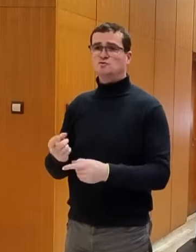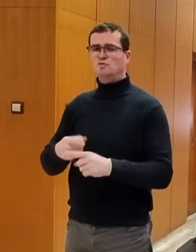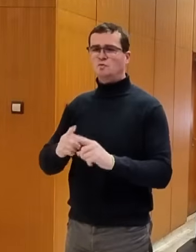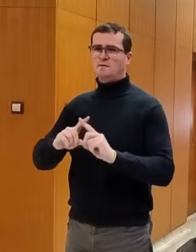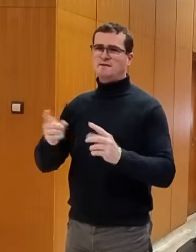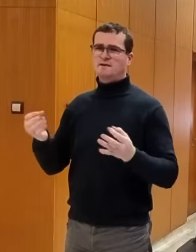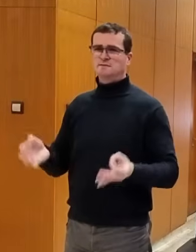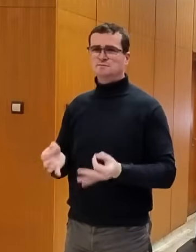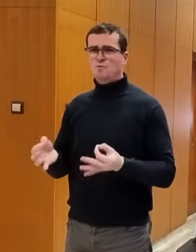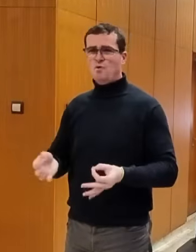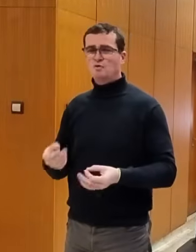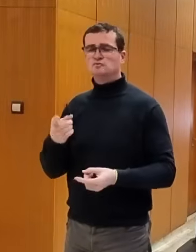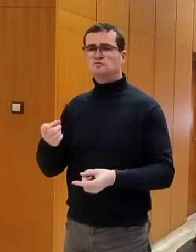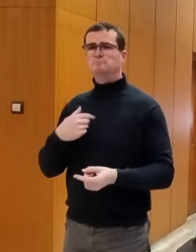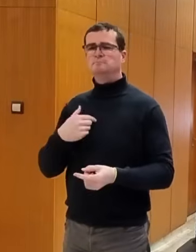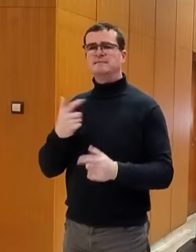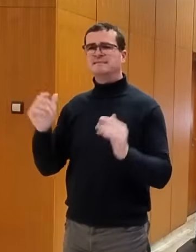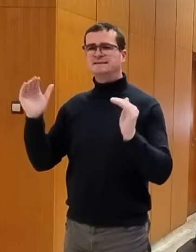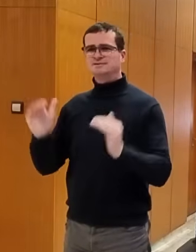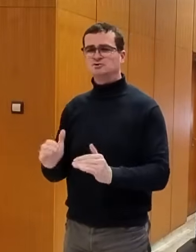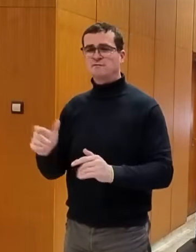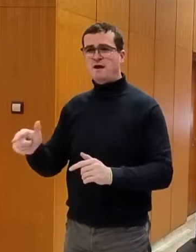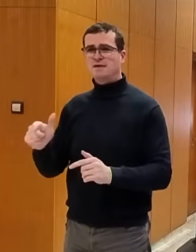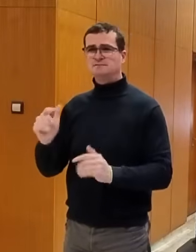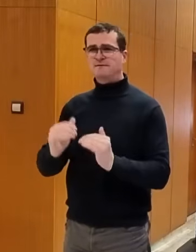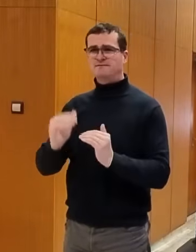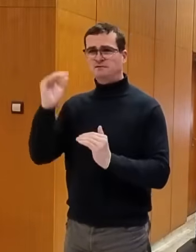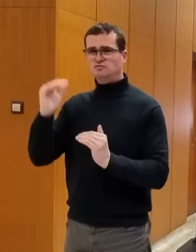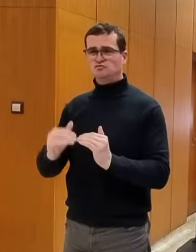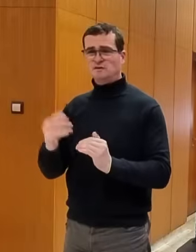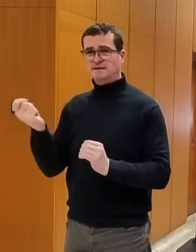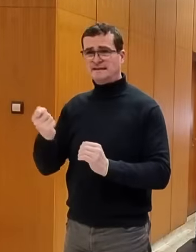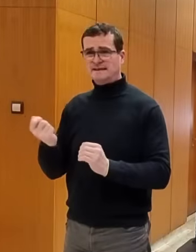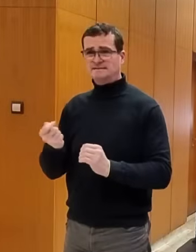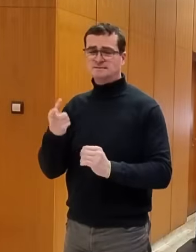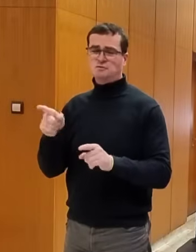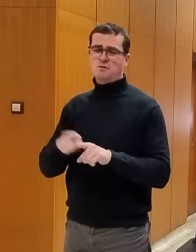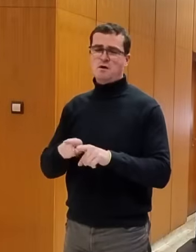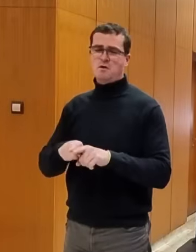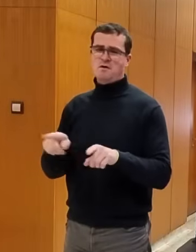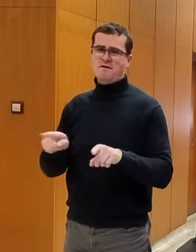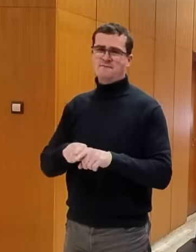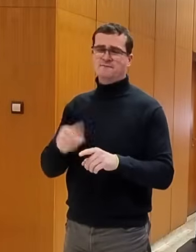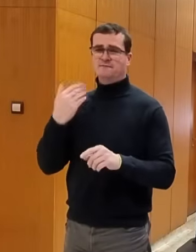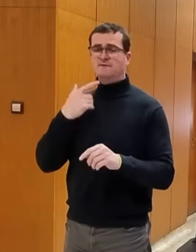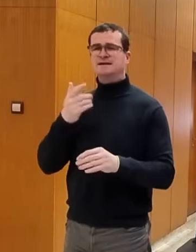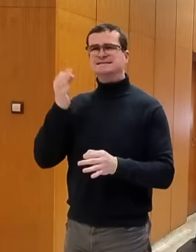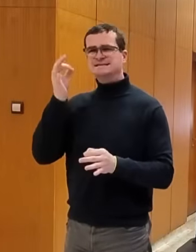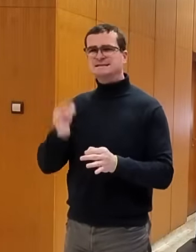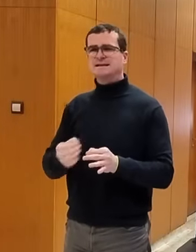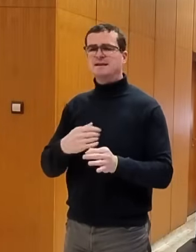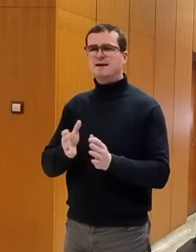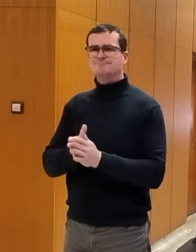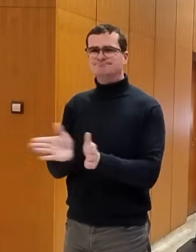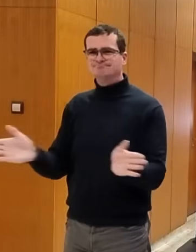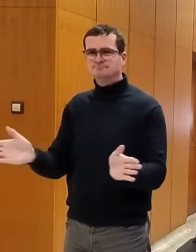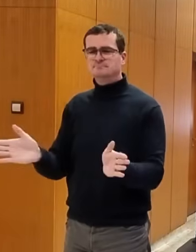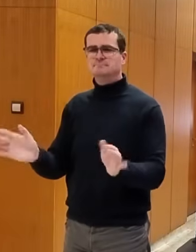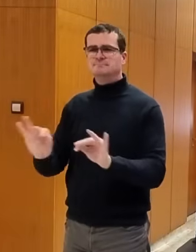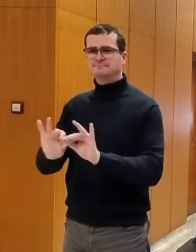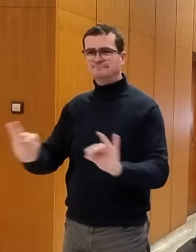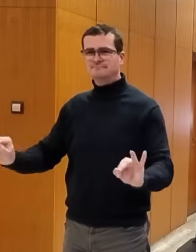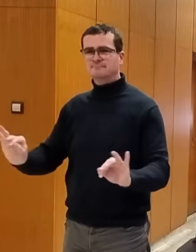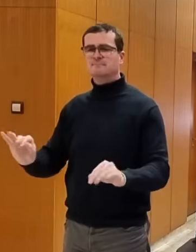trochu iným spôsobom. Tam sme neznižovali samotné sadzby, lebo tie sú plus minus rovnaké, ako boli, ale striktne sme odlíšili